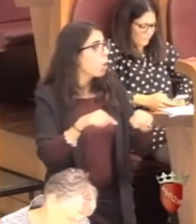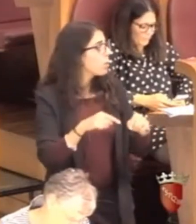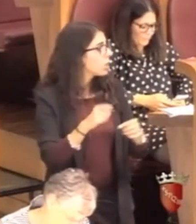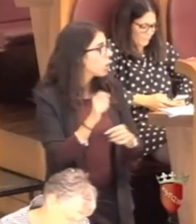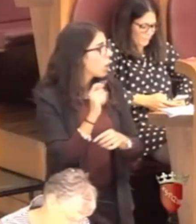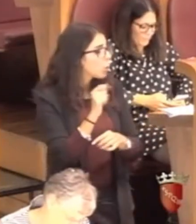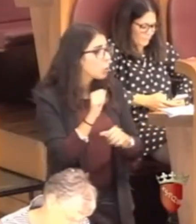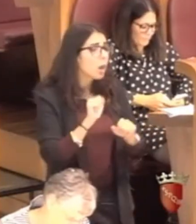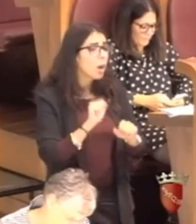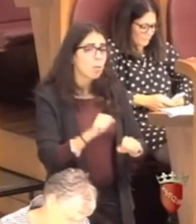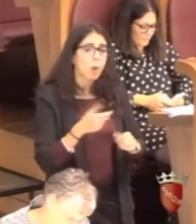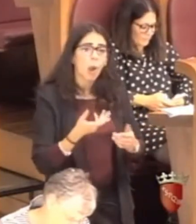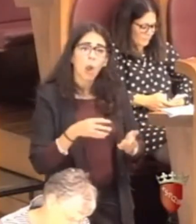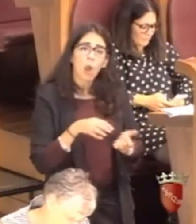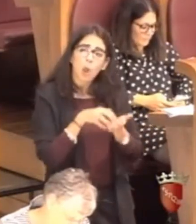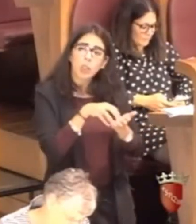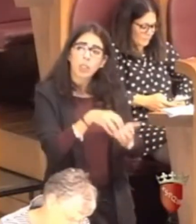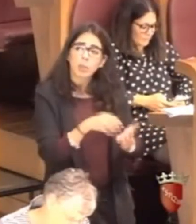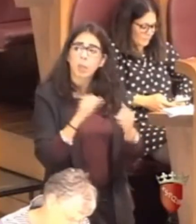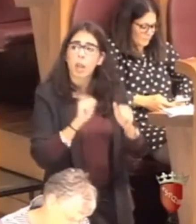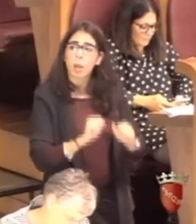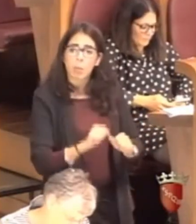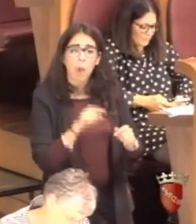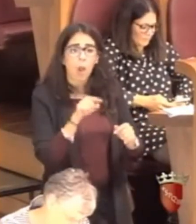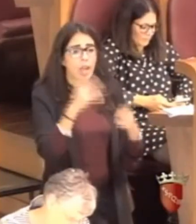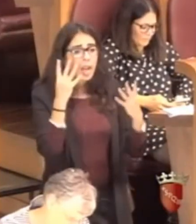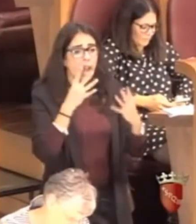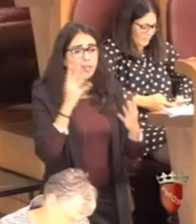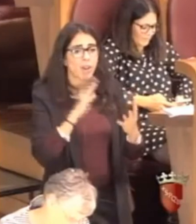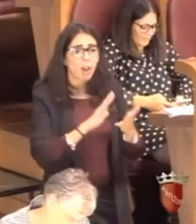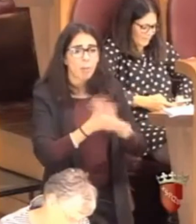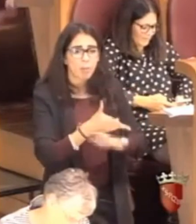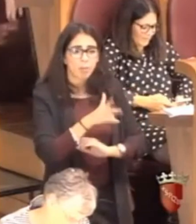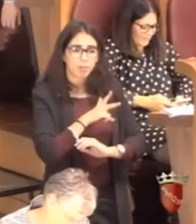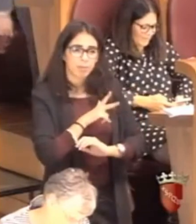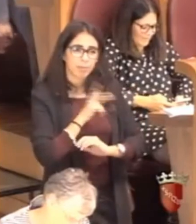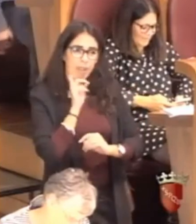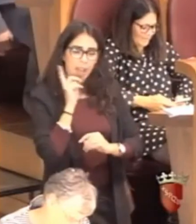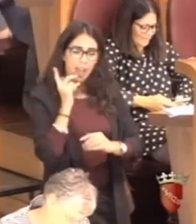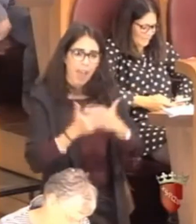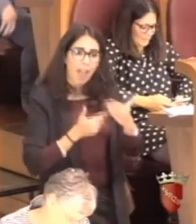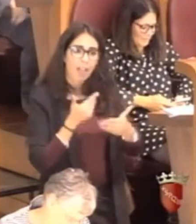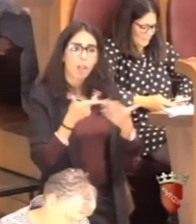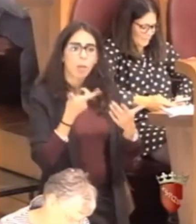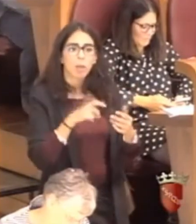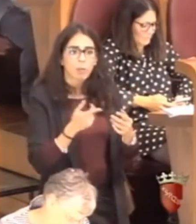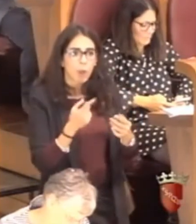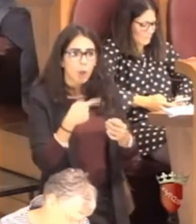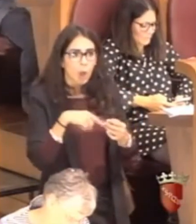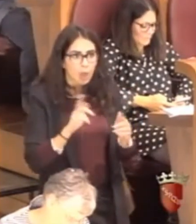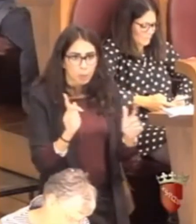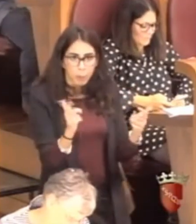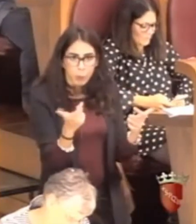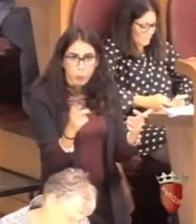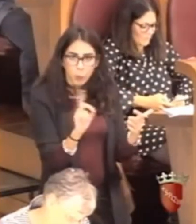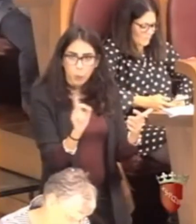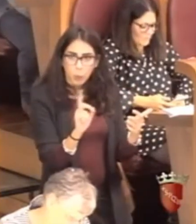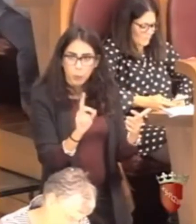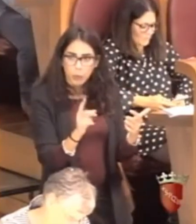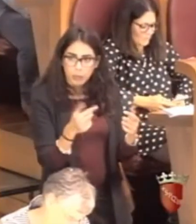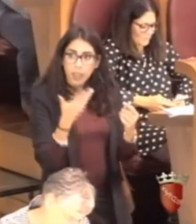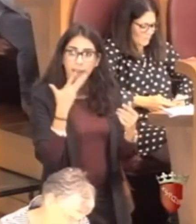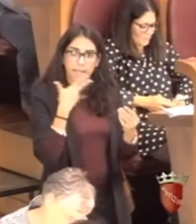contribuire e arricchire questo ragionamento, perché non c'è una preclusione insomma sul numero degli emendamenti